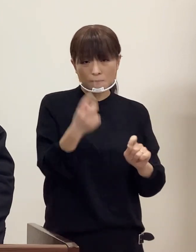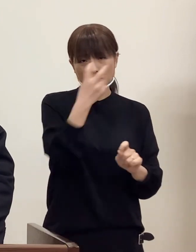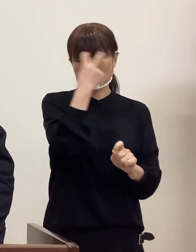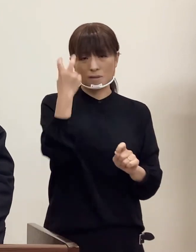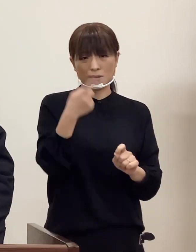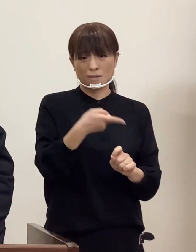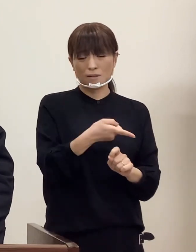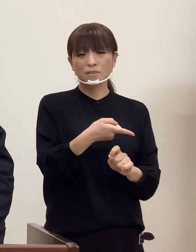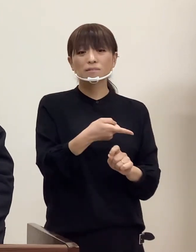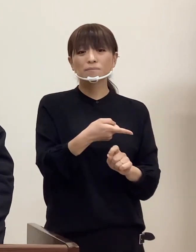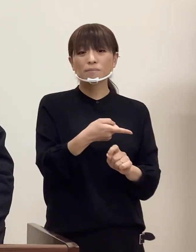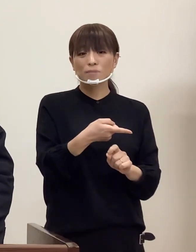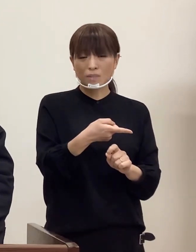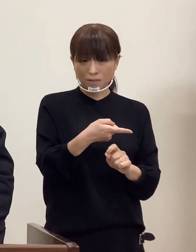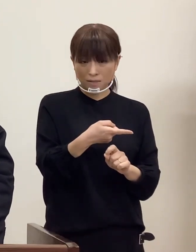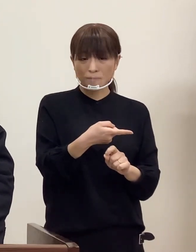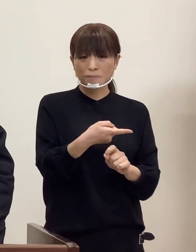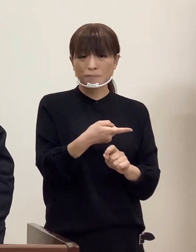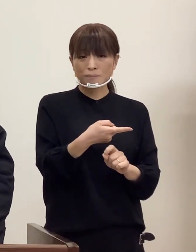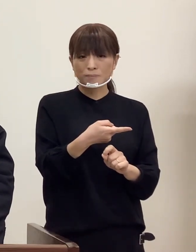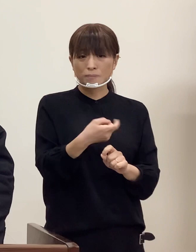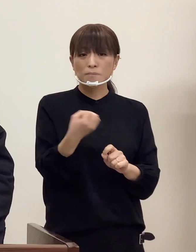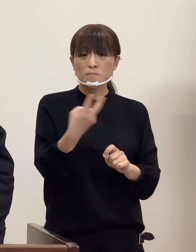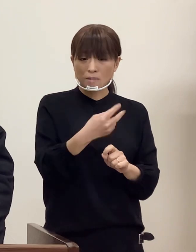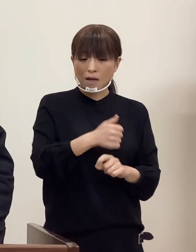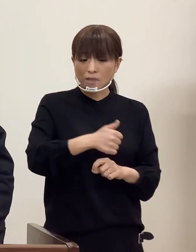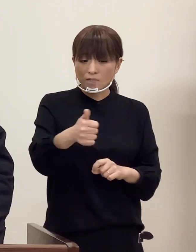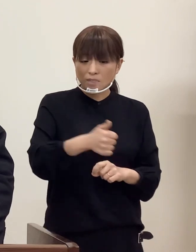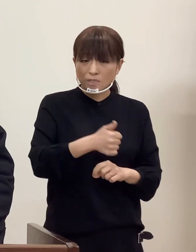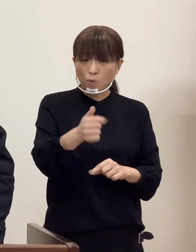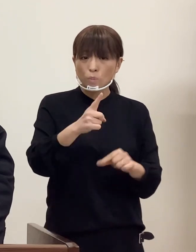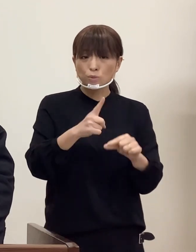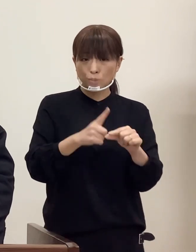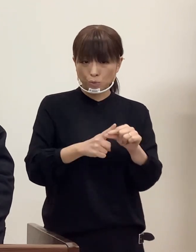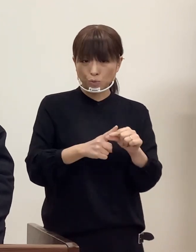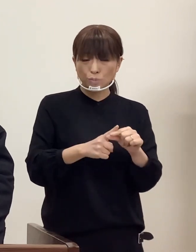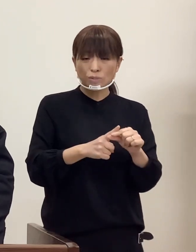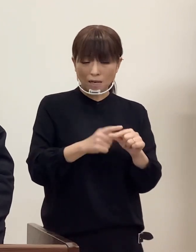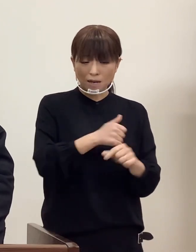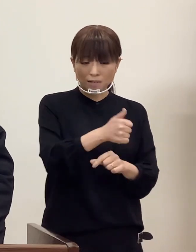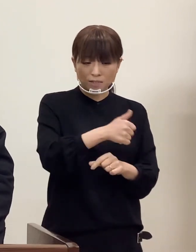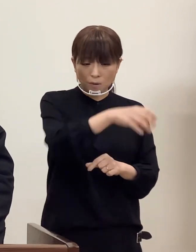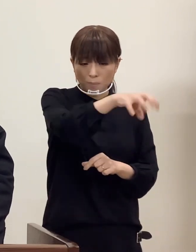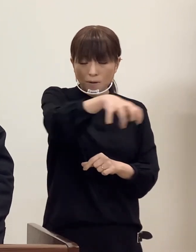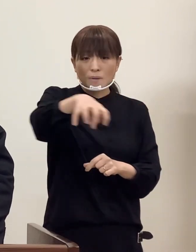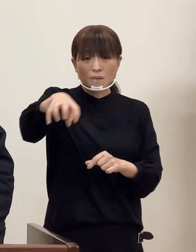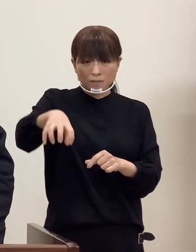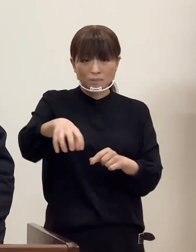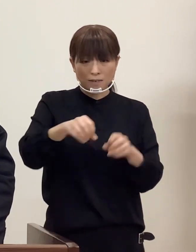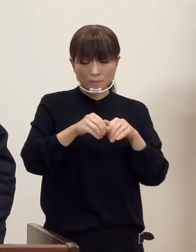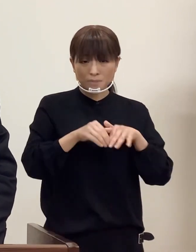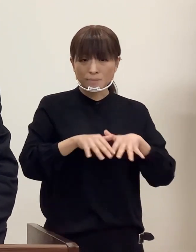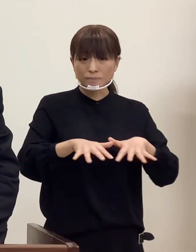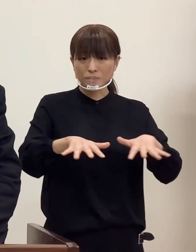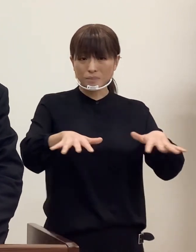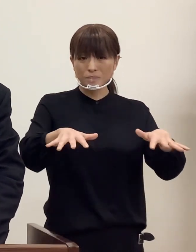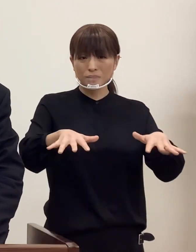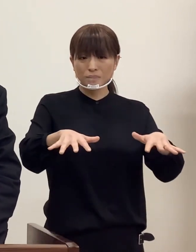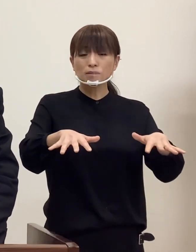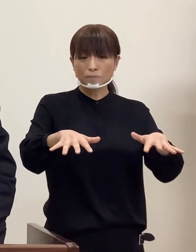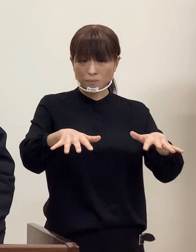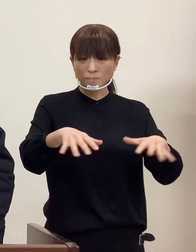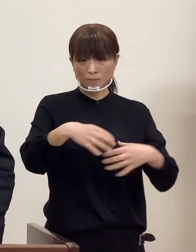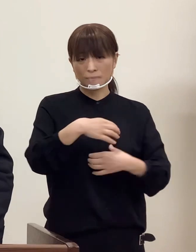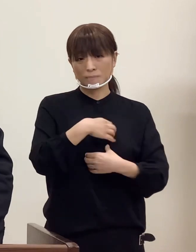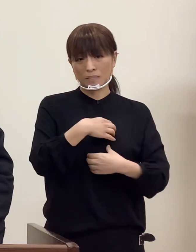という方、そして移動中や移動先で 感染を拡大させる